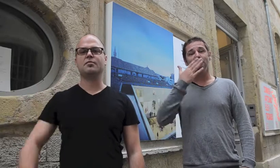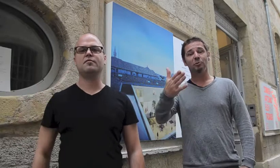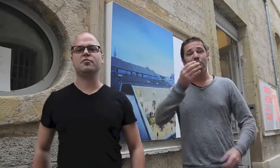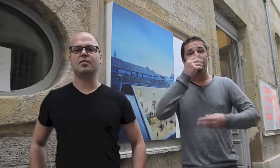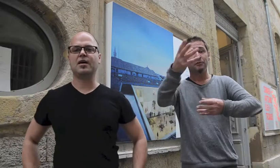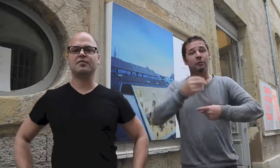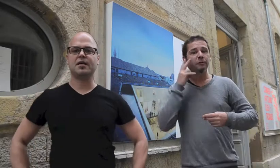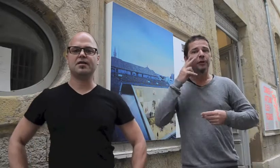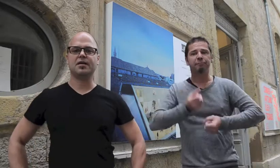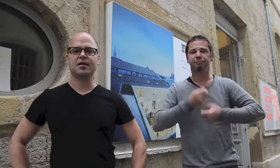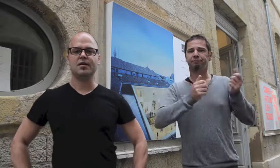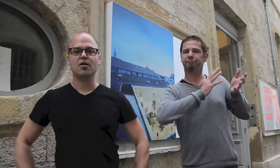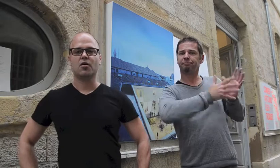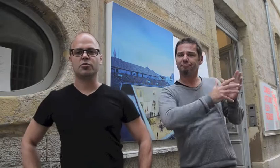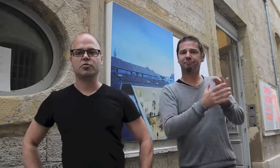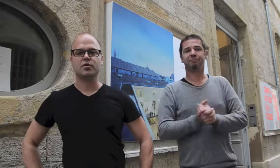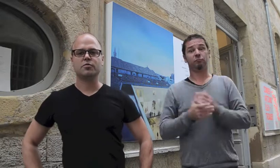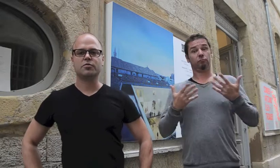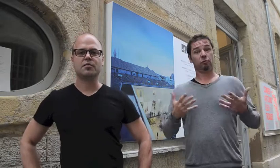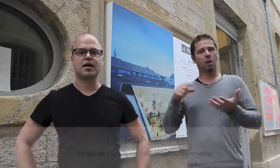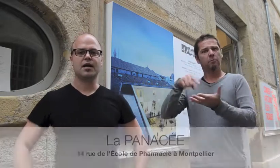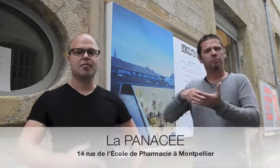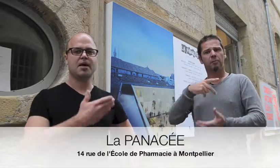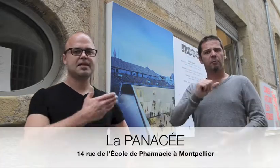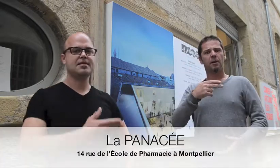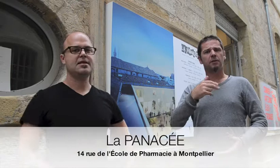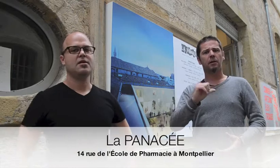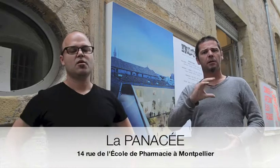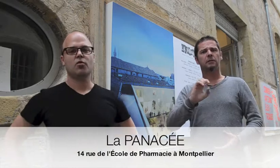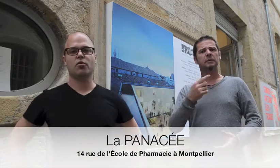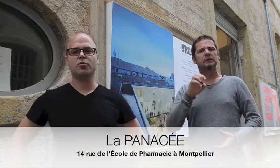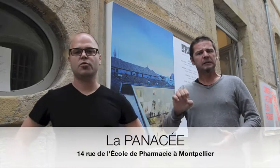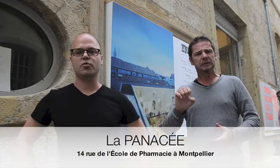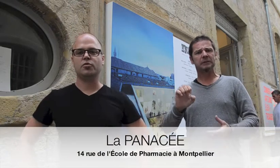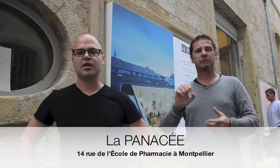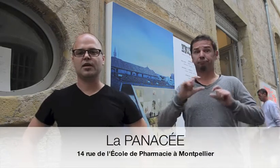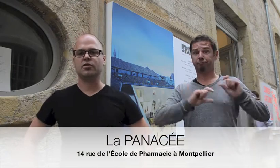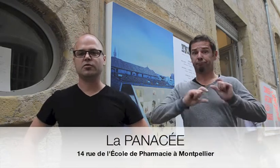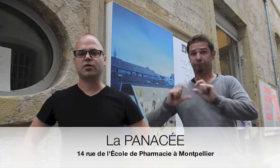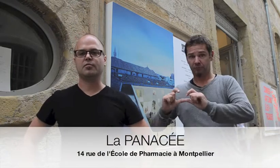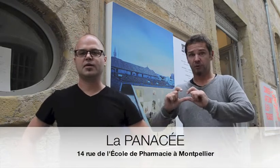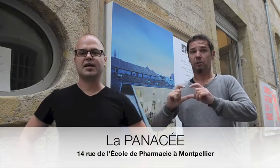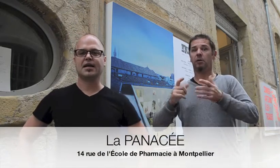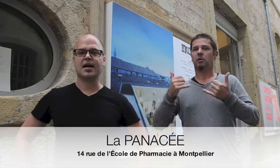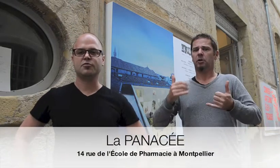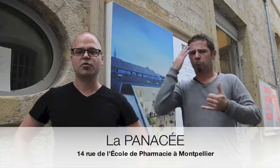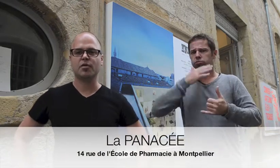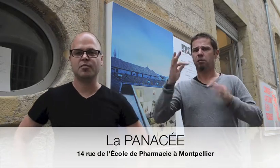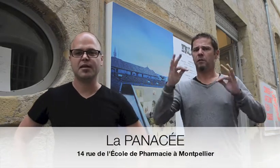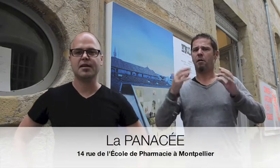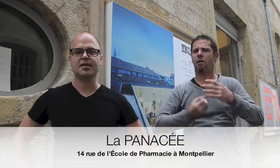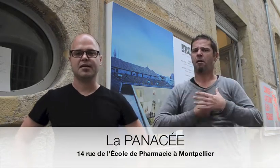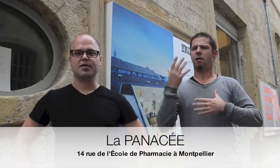Bonjour et bienvenue à Parler Vin avec les mains. Aujourd'hui, nous sommes à la Panacée, au lieu d'art contemporain